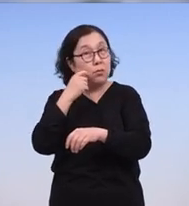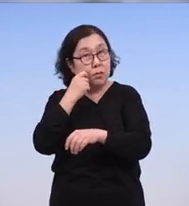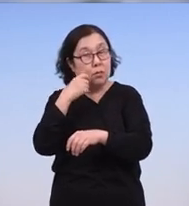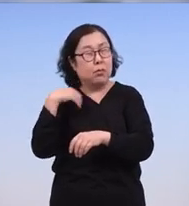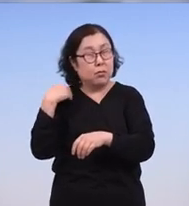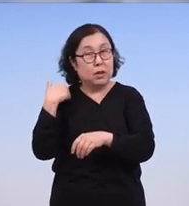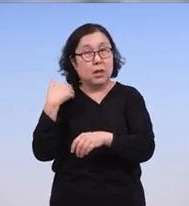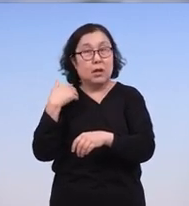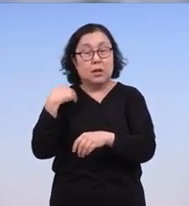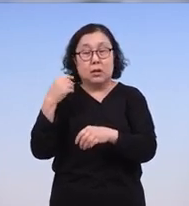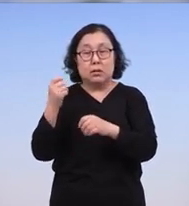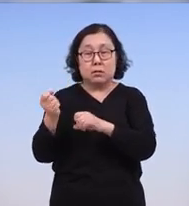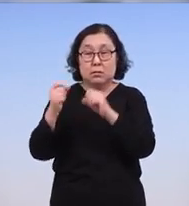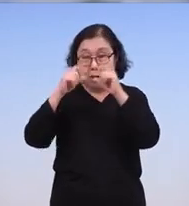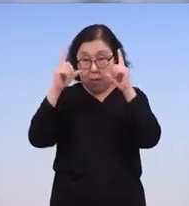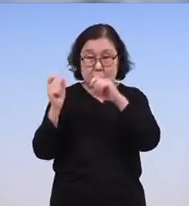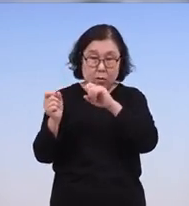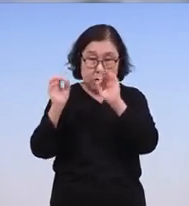그냥 보면은 아침이에요.